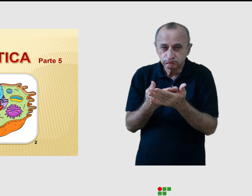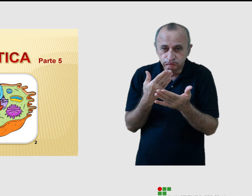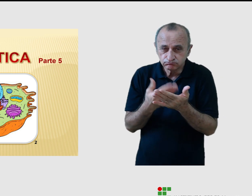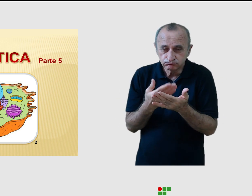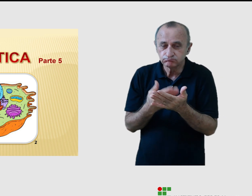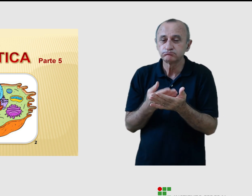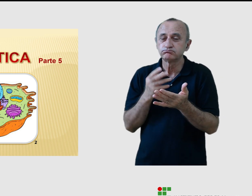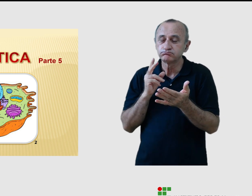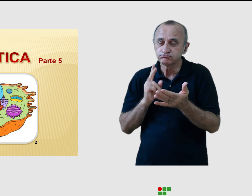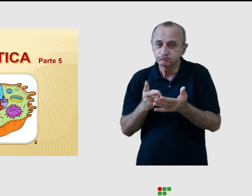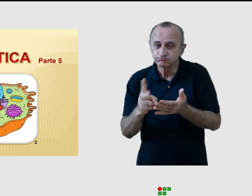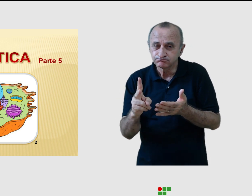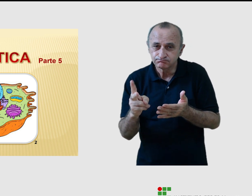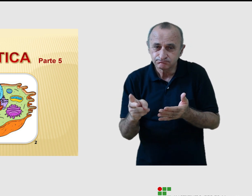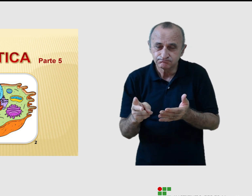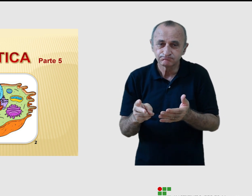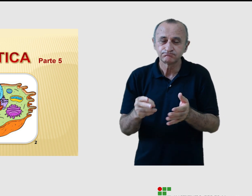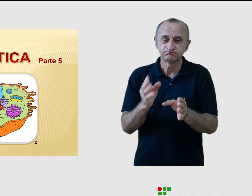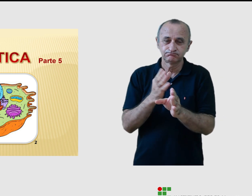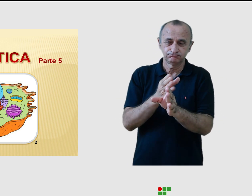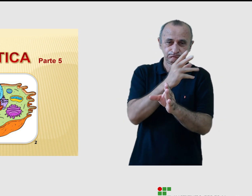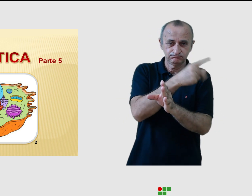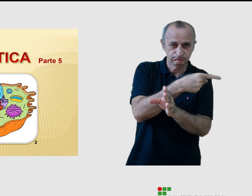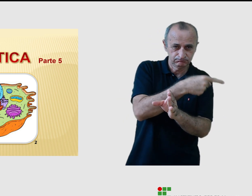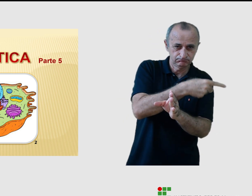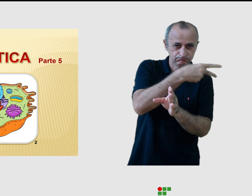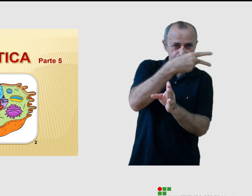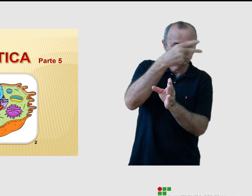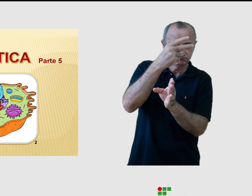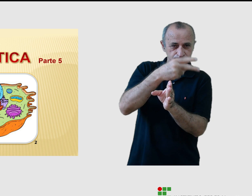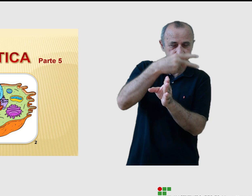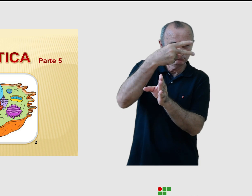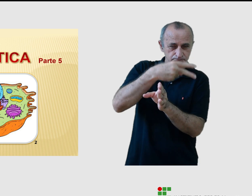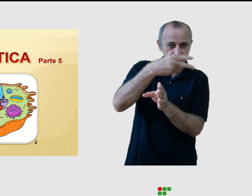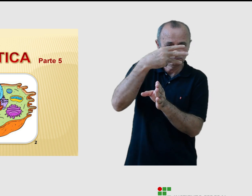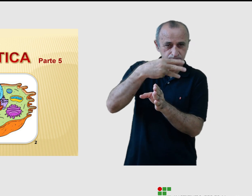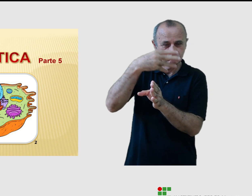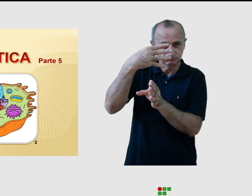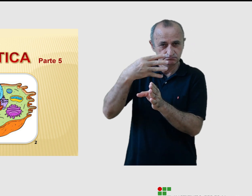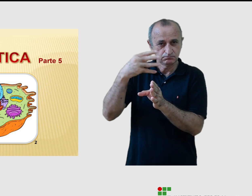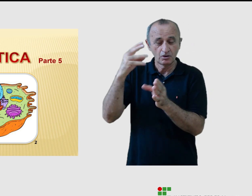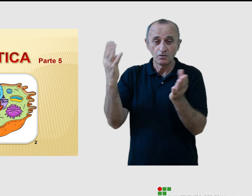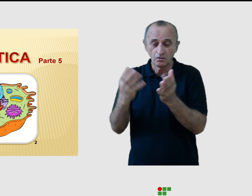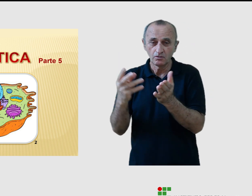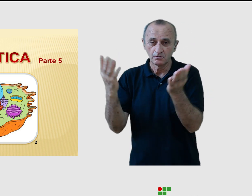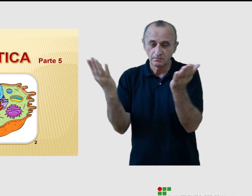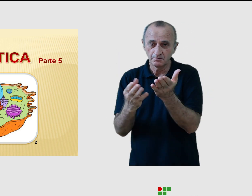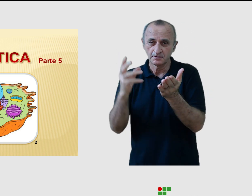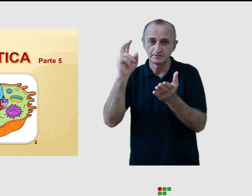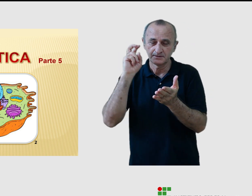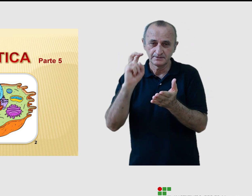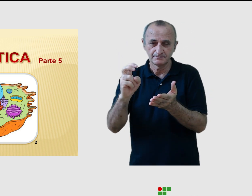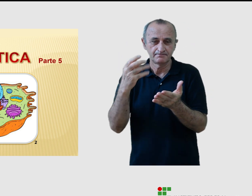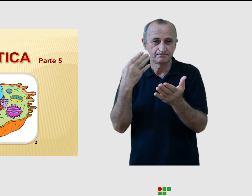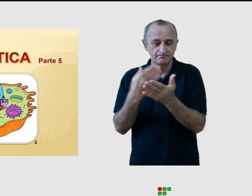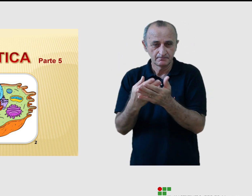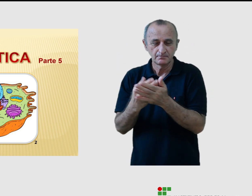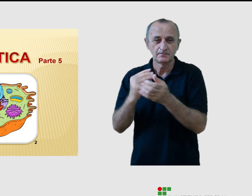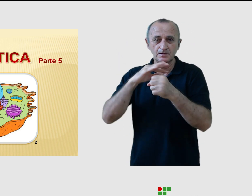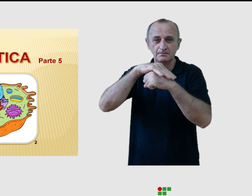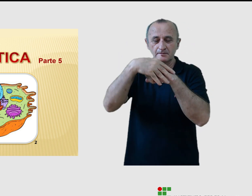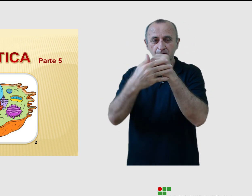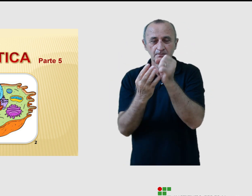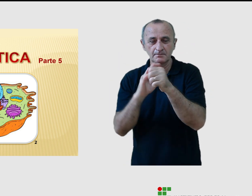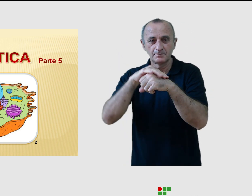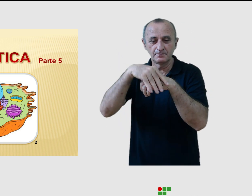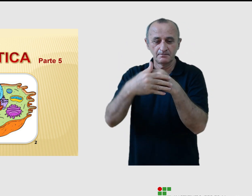Bem, então a continuidade do nosso estudo sobre as células. Estudamos parte 1, parte 2, parte 3, parte 4 e hoje nós temos